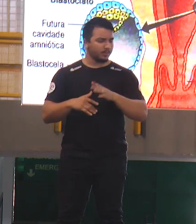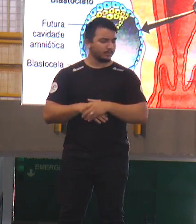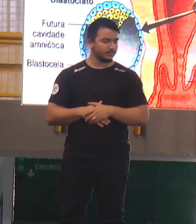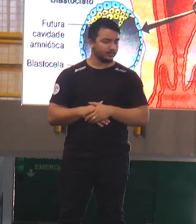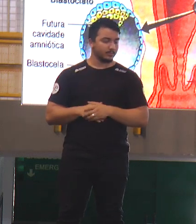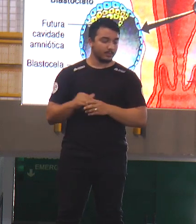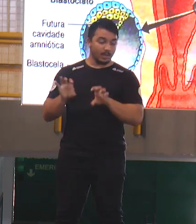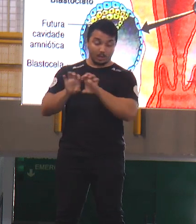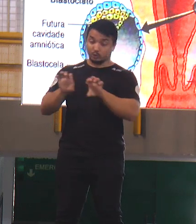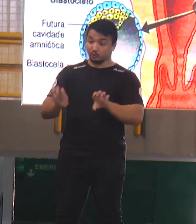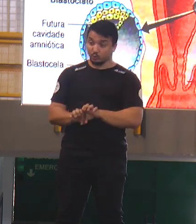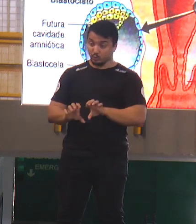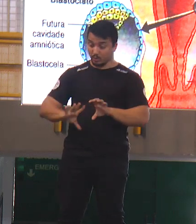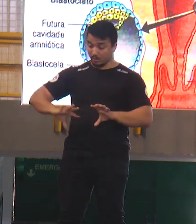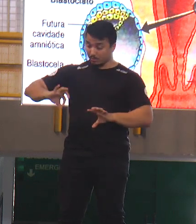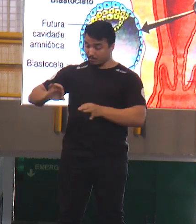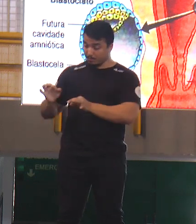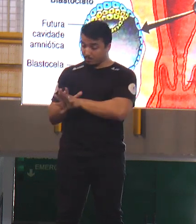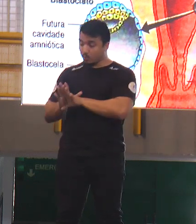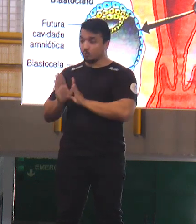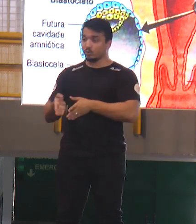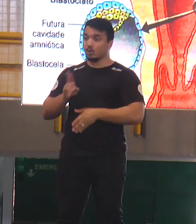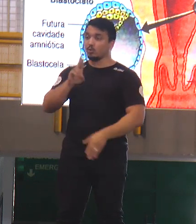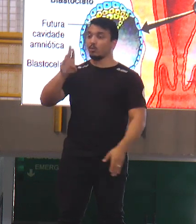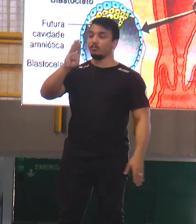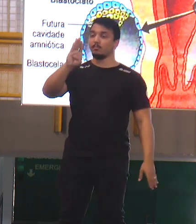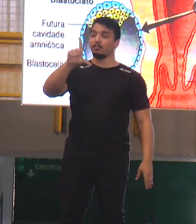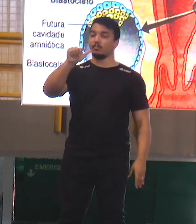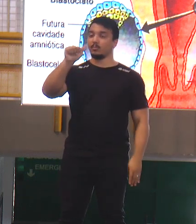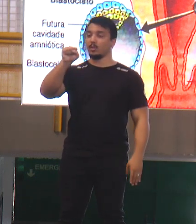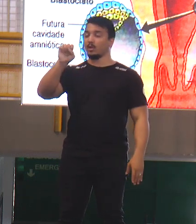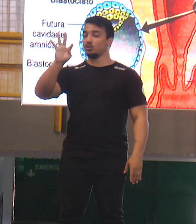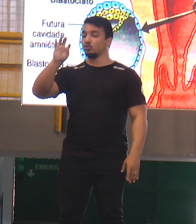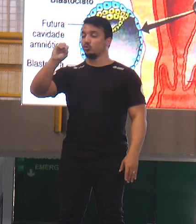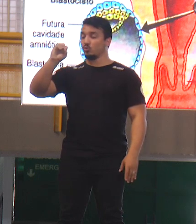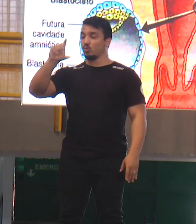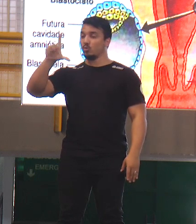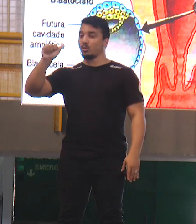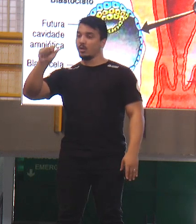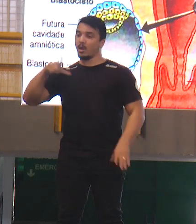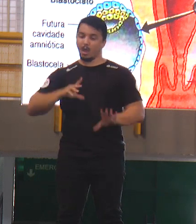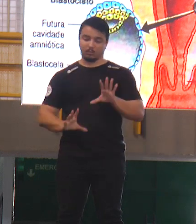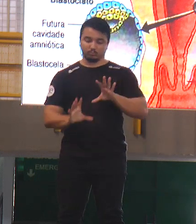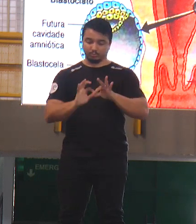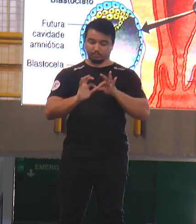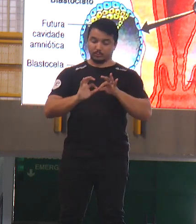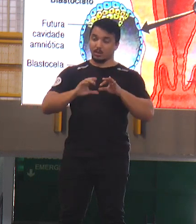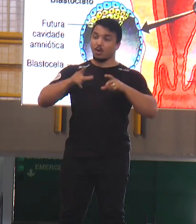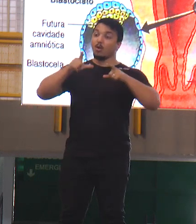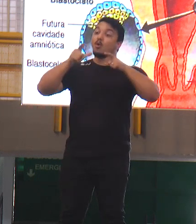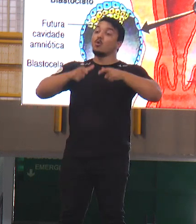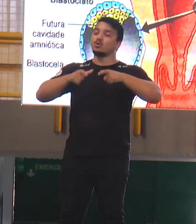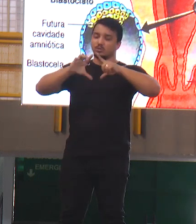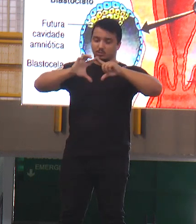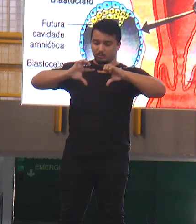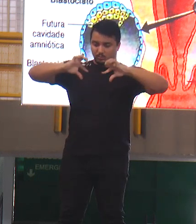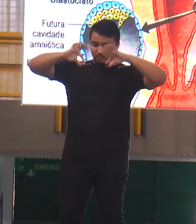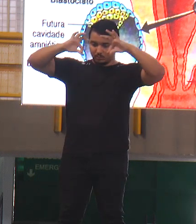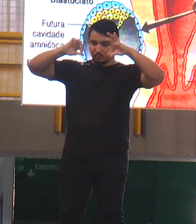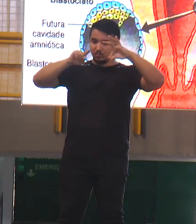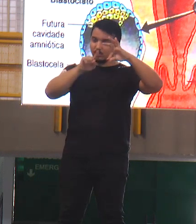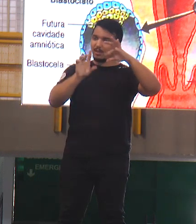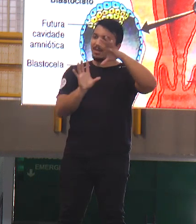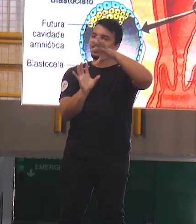a estrutura já na forma de blástula vai parar na parede uterina. Fenômeno esse